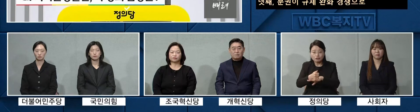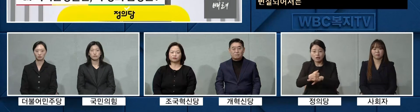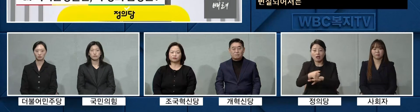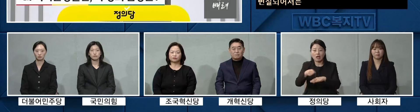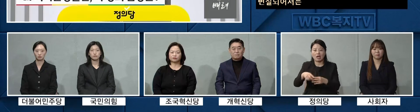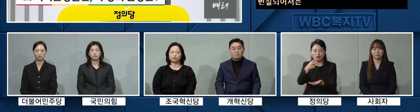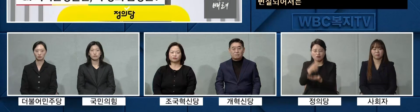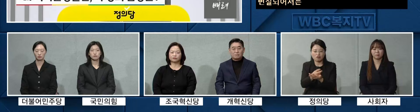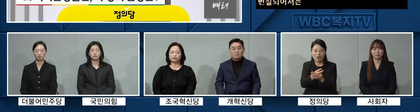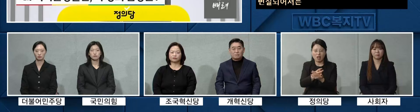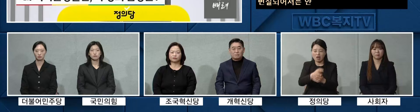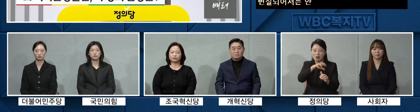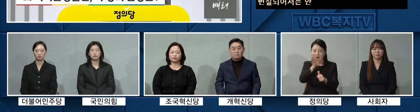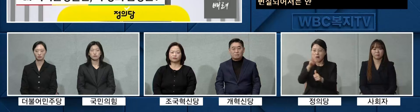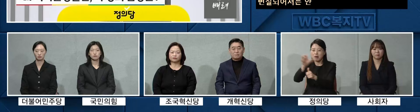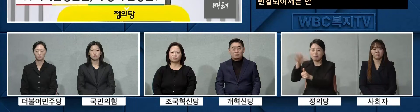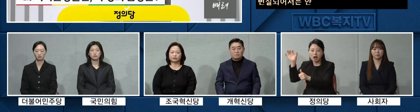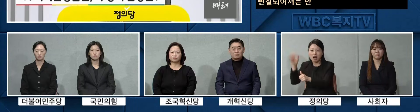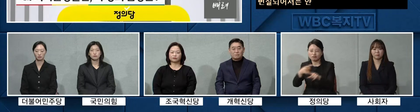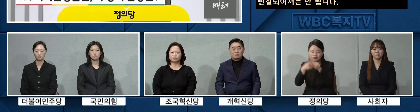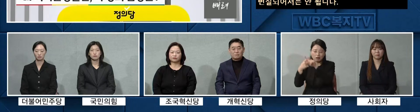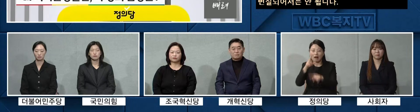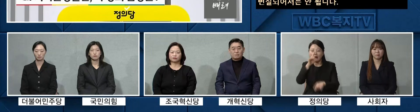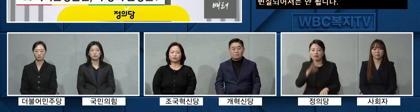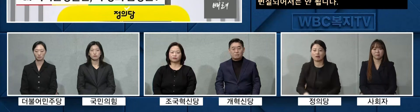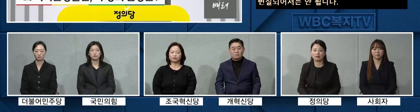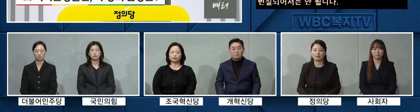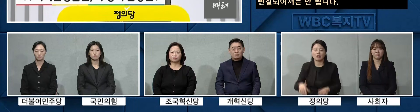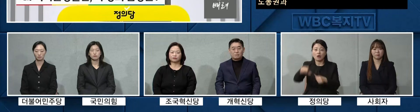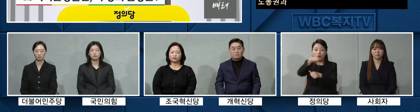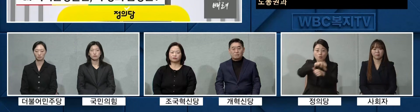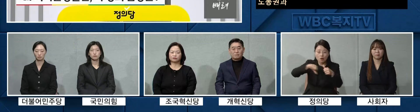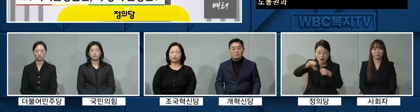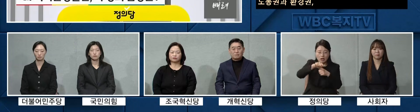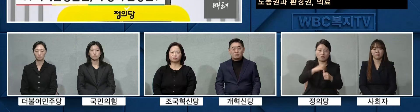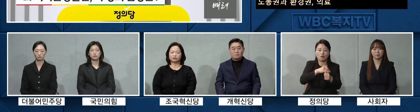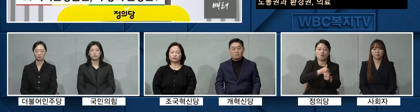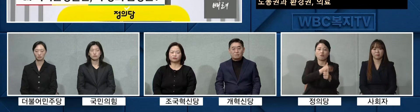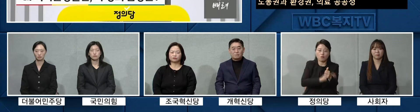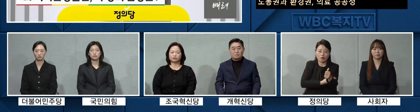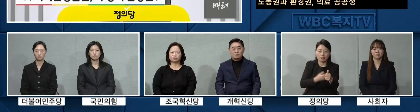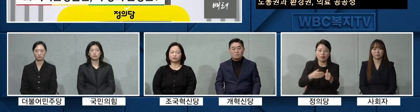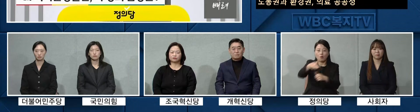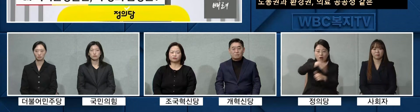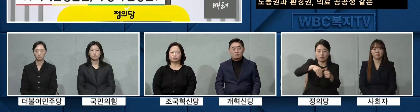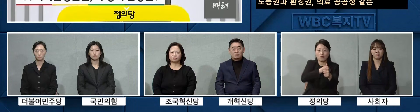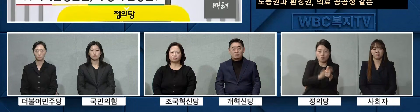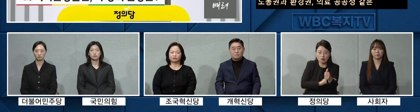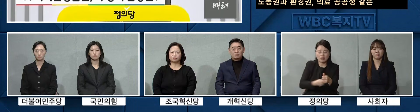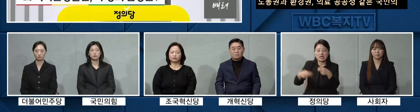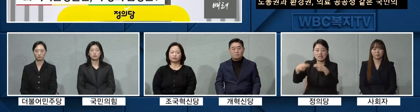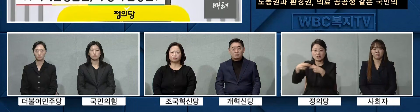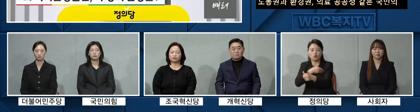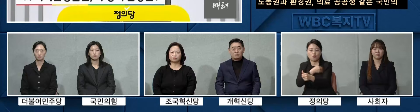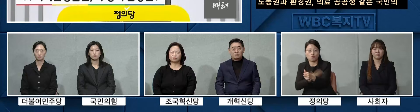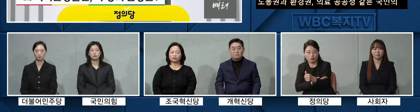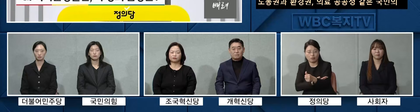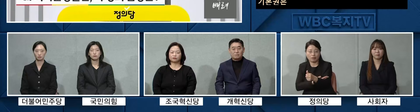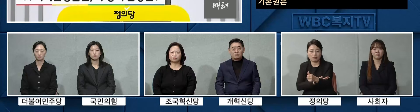노동권과 환경권, 의료 공공성 같은 국민의 기본권은 전국 어디서나 차별